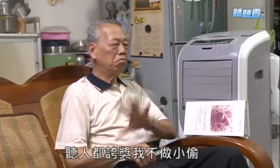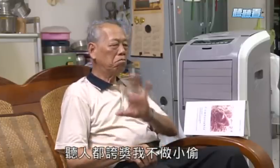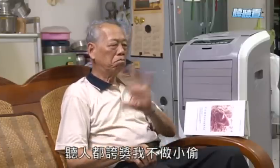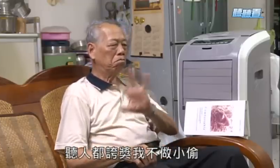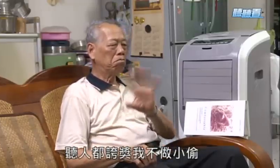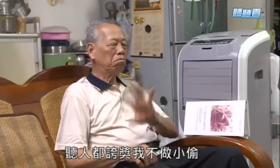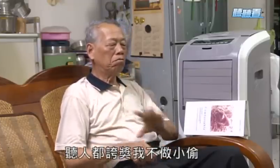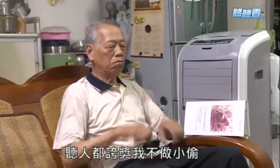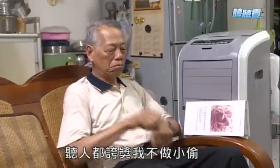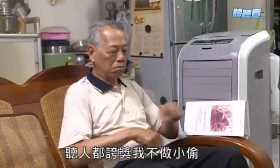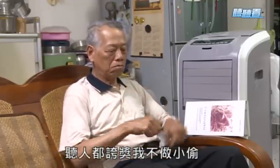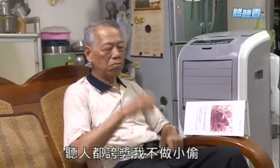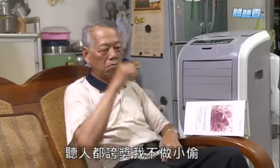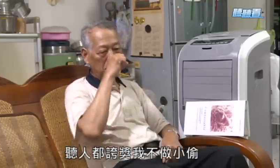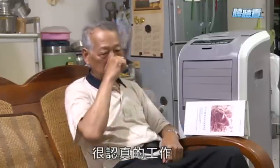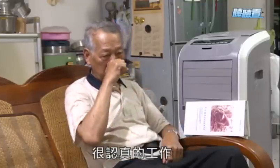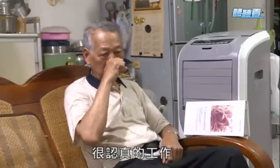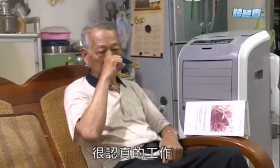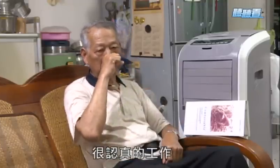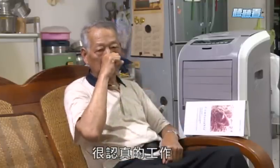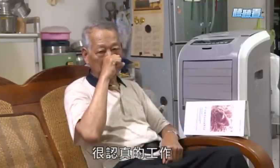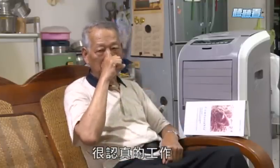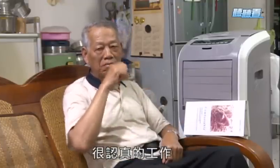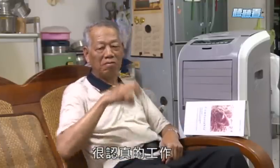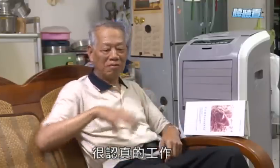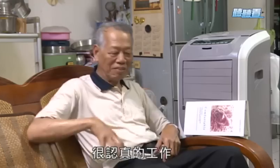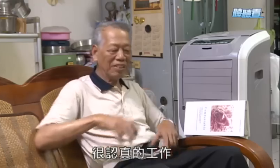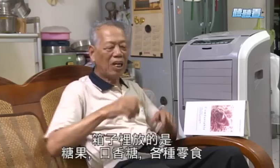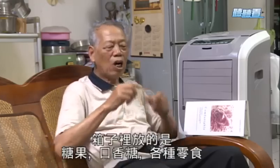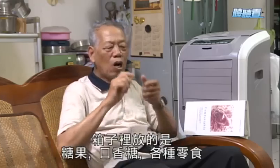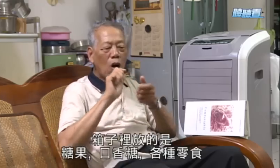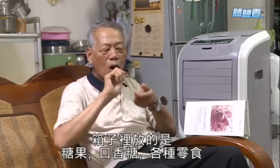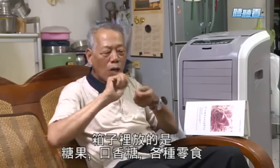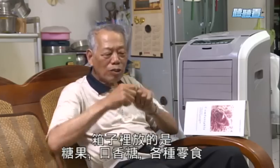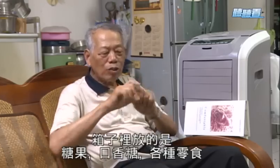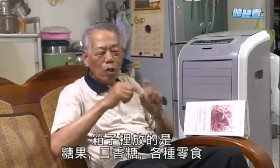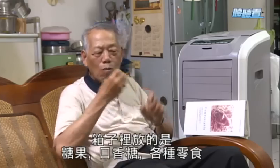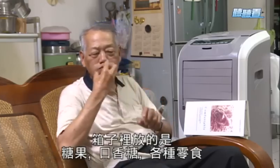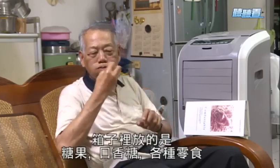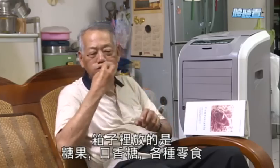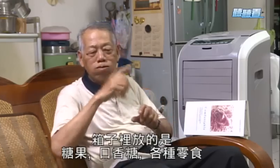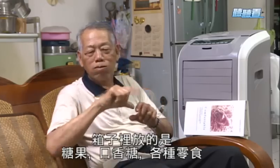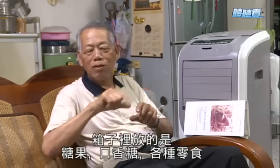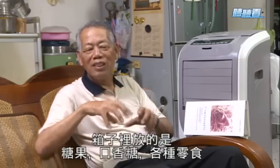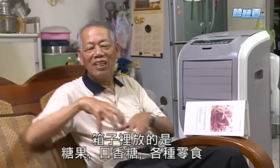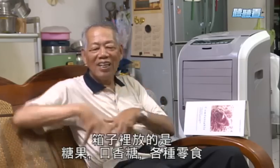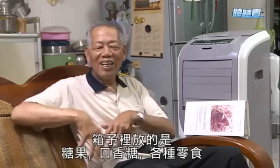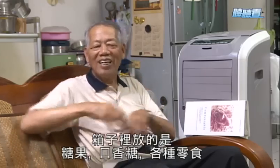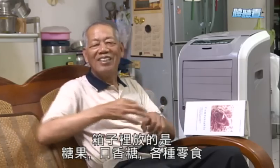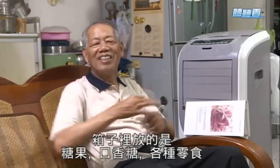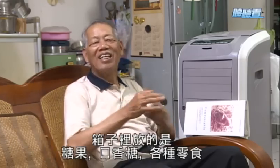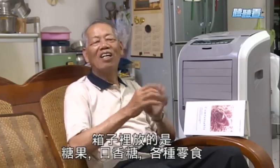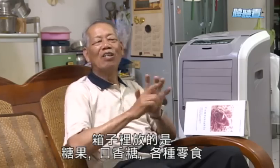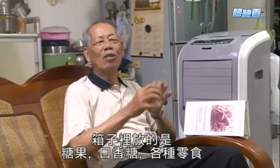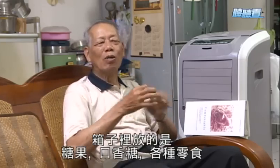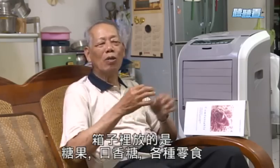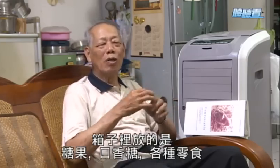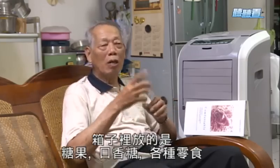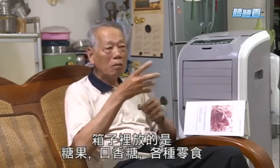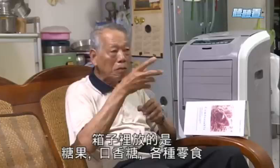奖我，不做小偷，很认真的工作。箱子里放的是糖果，口香糖，各种零食。